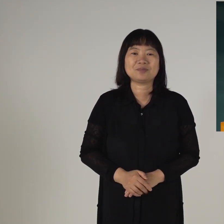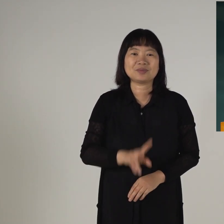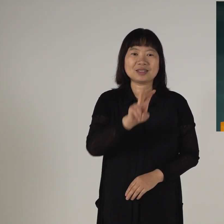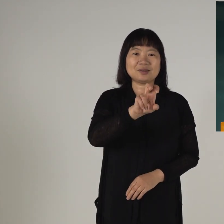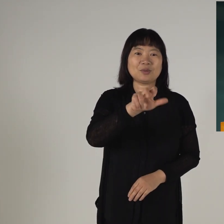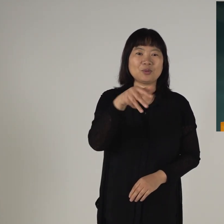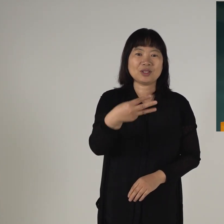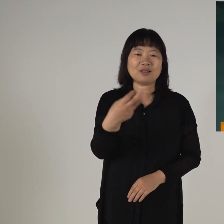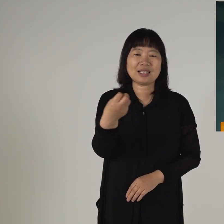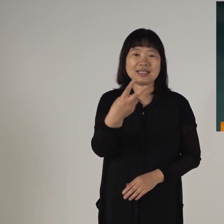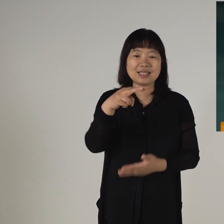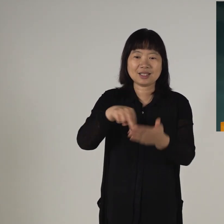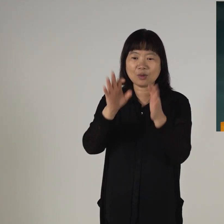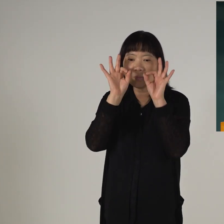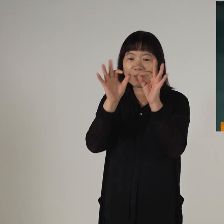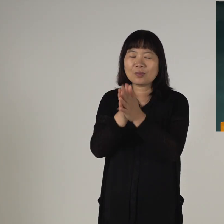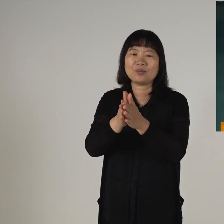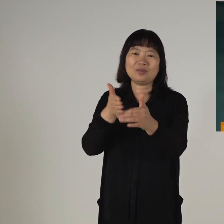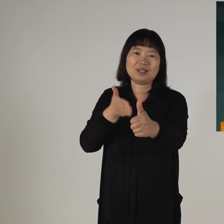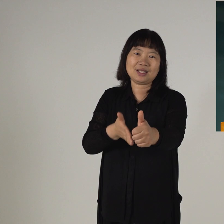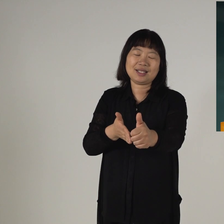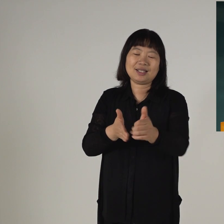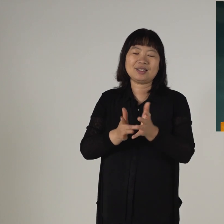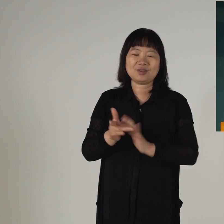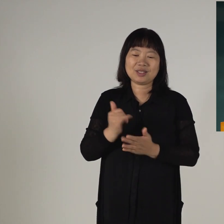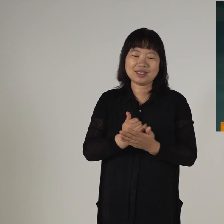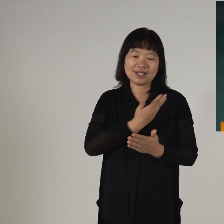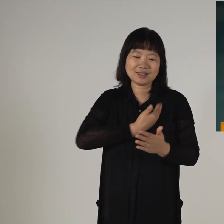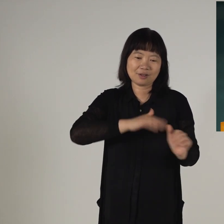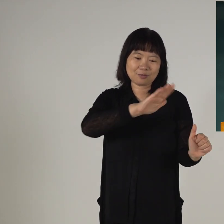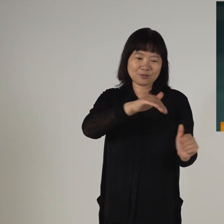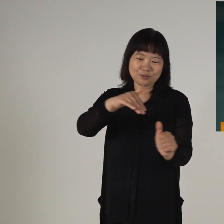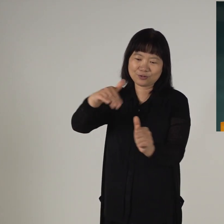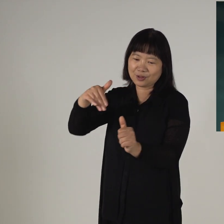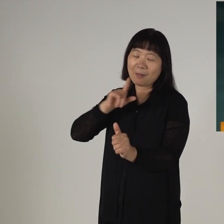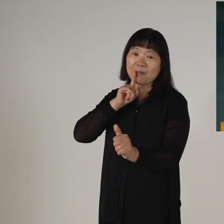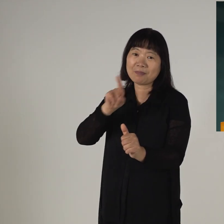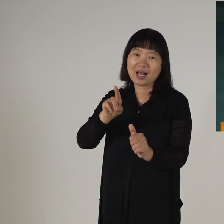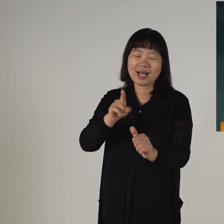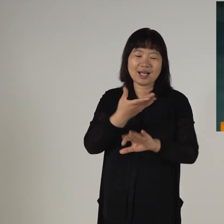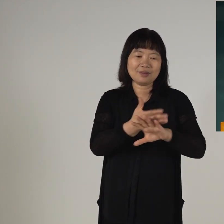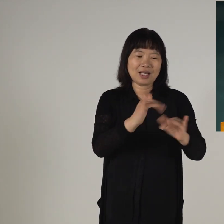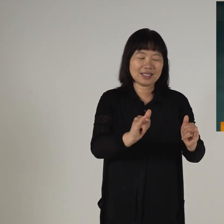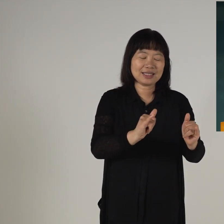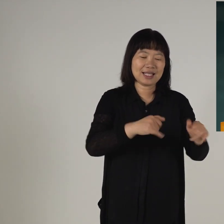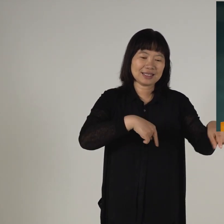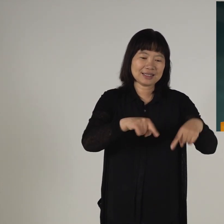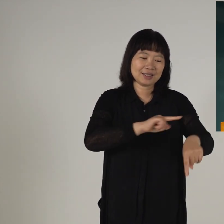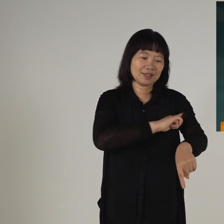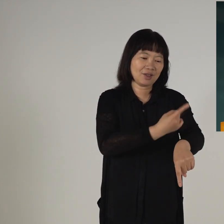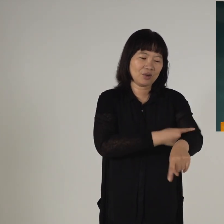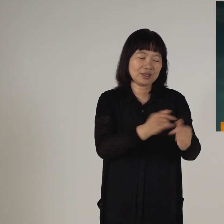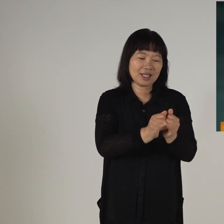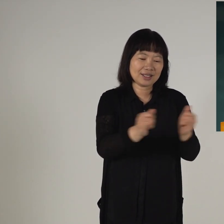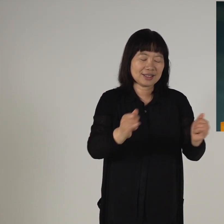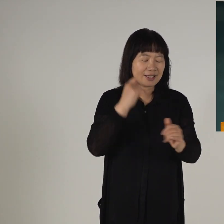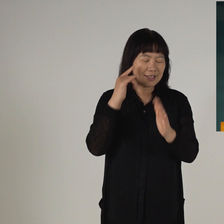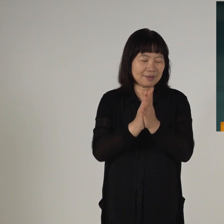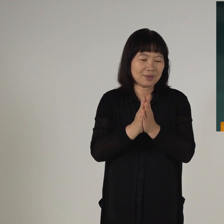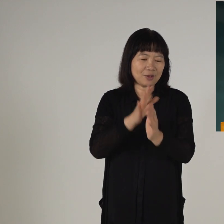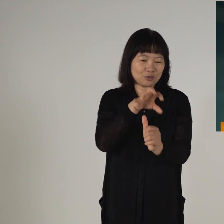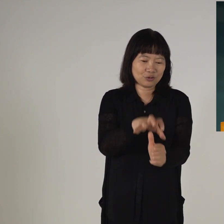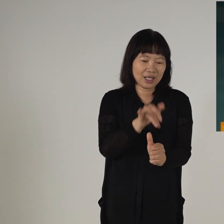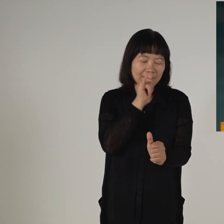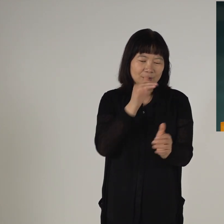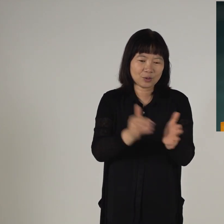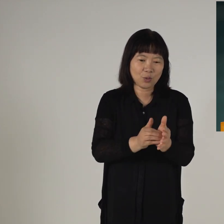25절을 다시 보세요. 예수께서 제자들을 불러다가 이르시되 이방인의 집권자들이 그들을 임의로 주관하고